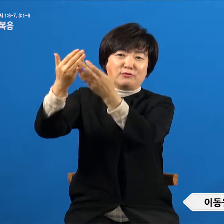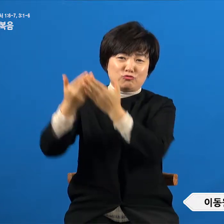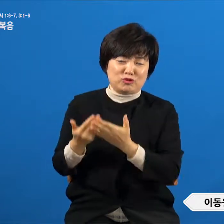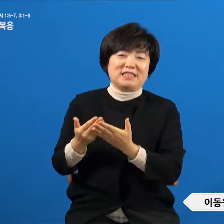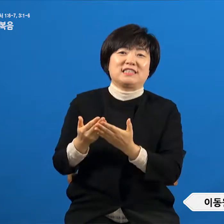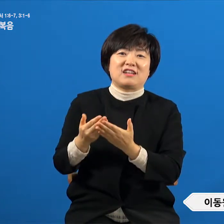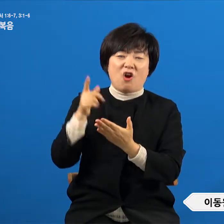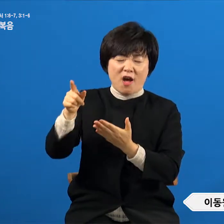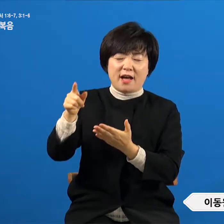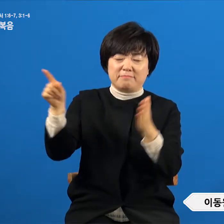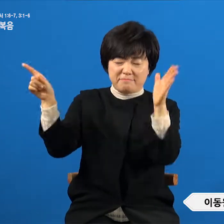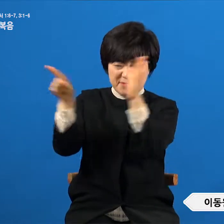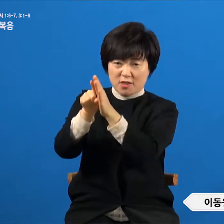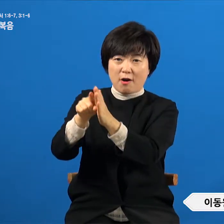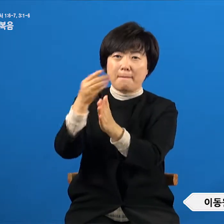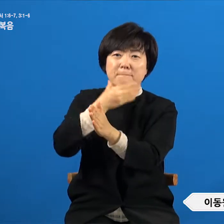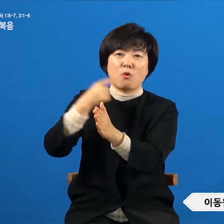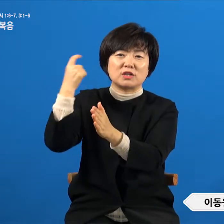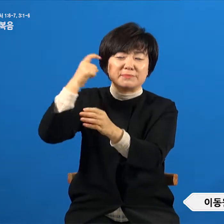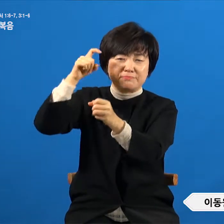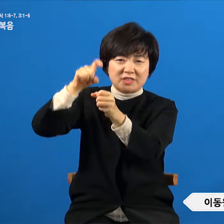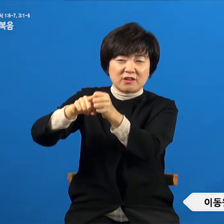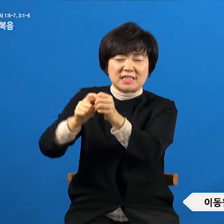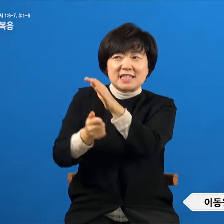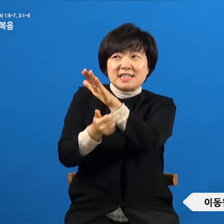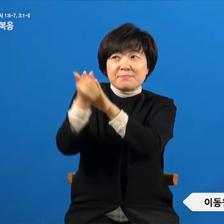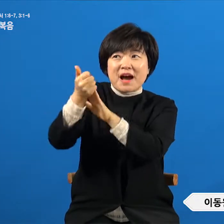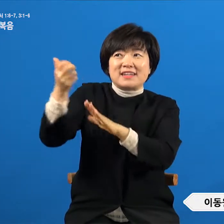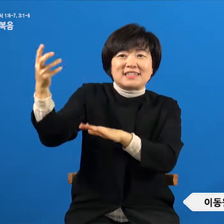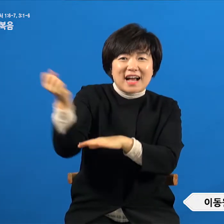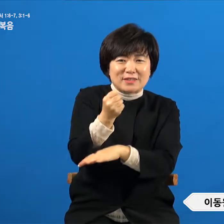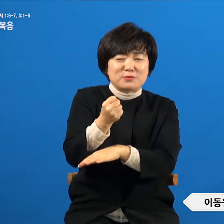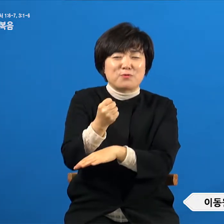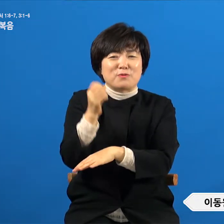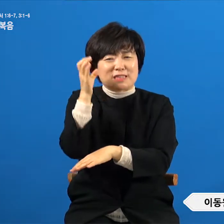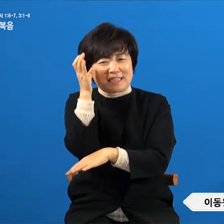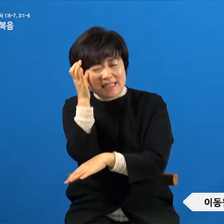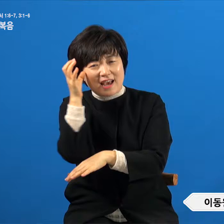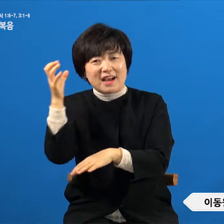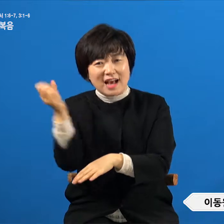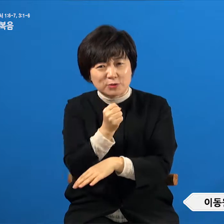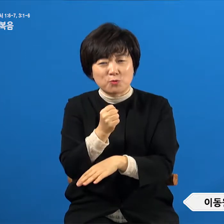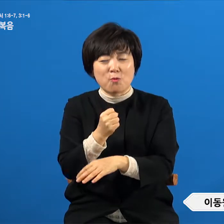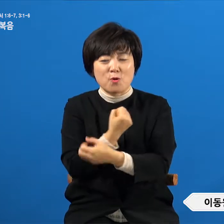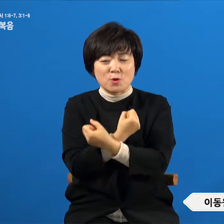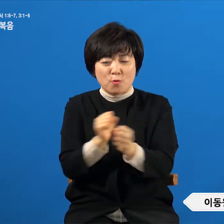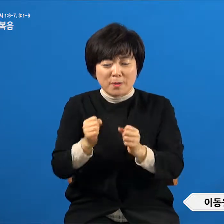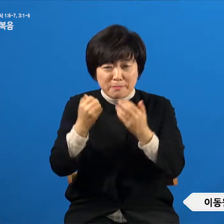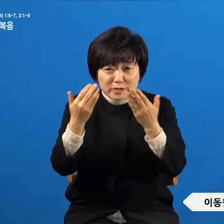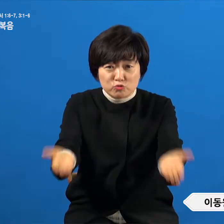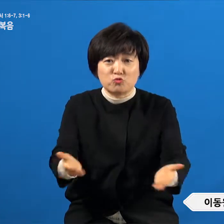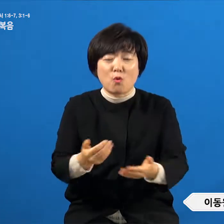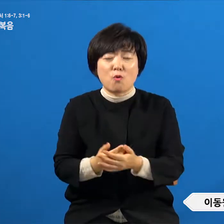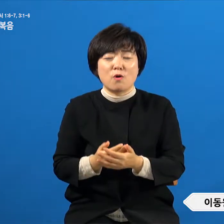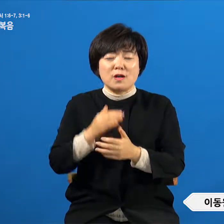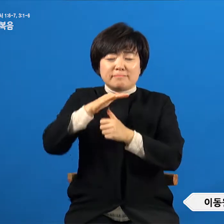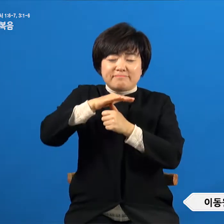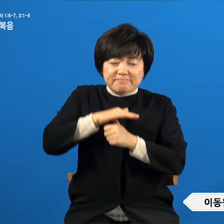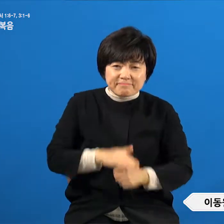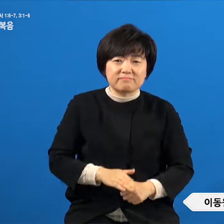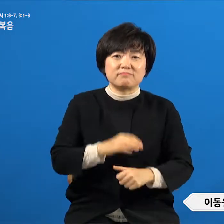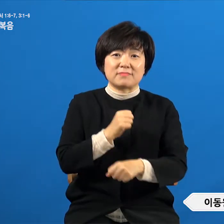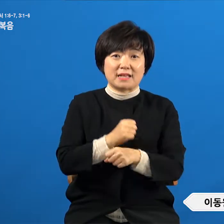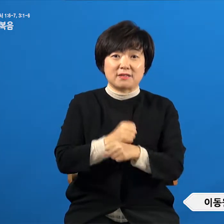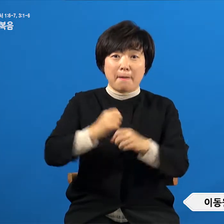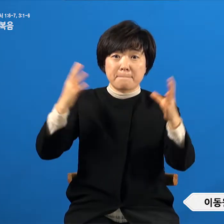복음적 희망 속에 오늘도 우리는 서로를 용납하며 살아갑니다. 이 용납으로, 이 사랑으로 마침내 우리의 인생을